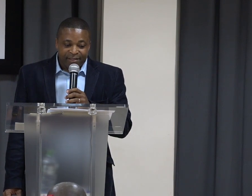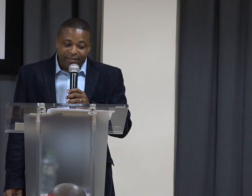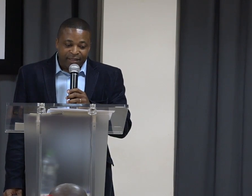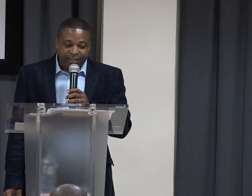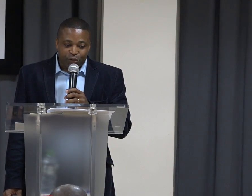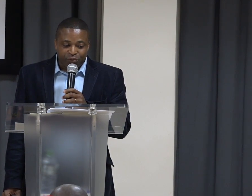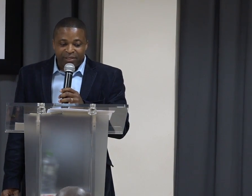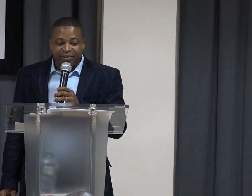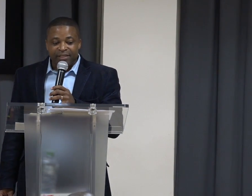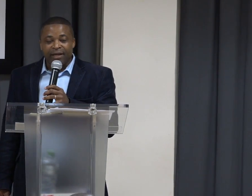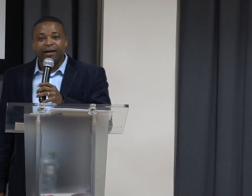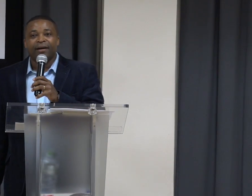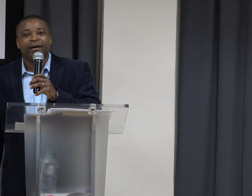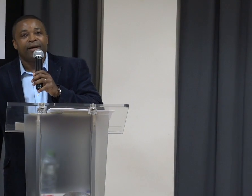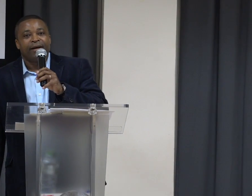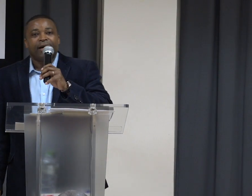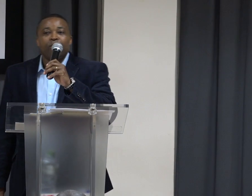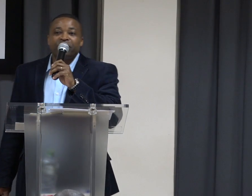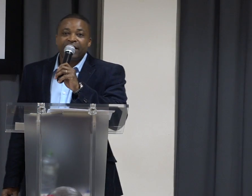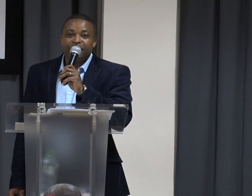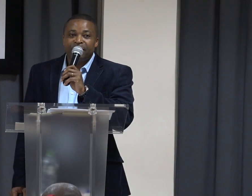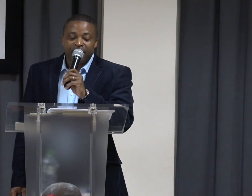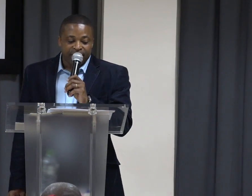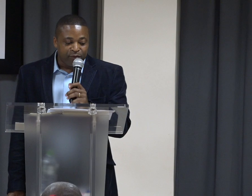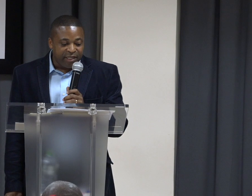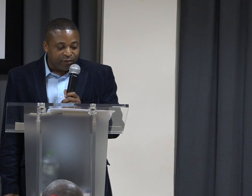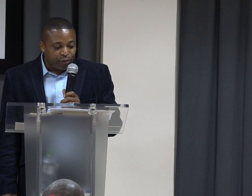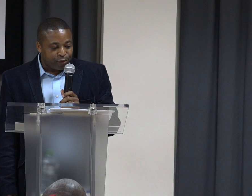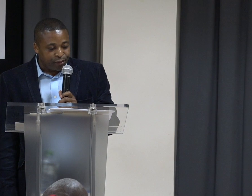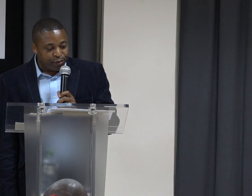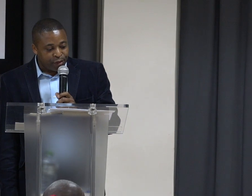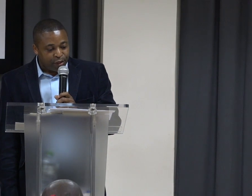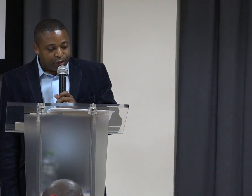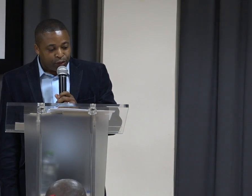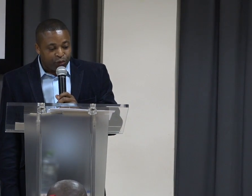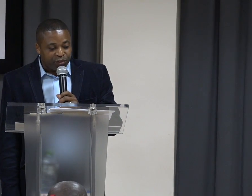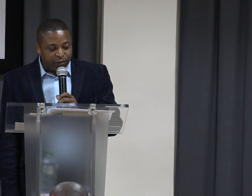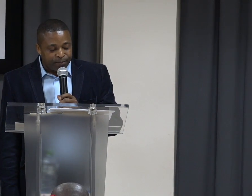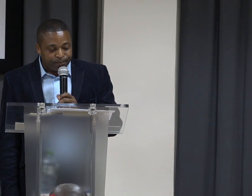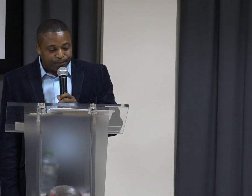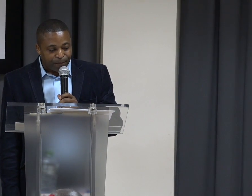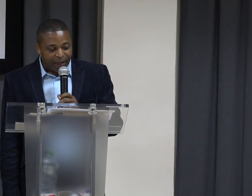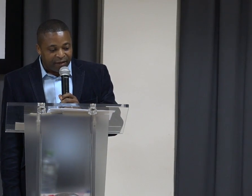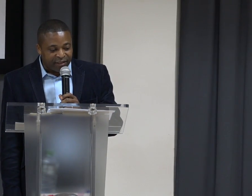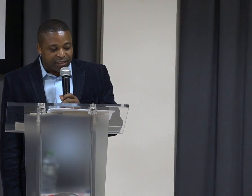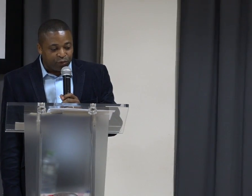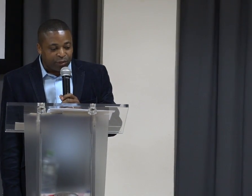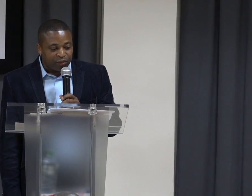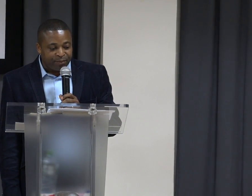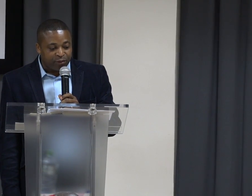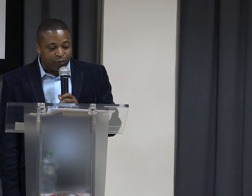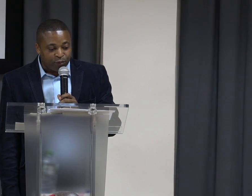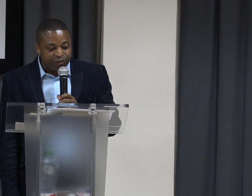Et sans tarder, je vous invite à ouvrir la Bible dans le livre de Jean, l'évangile de